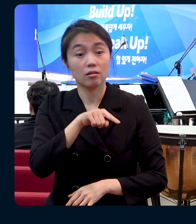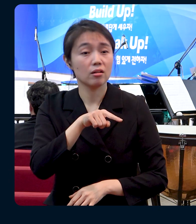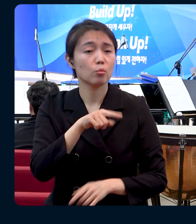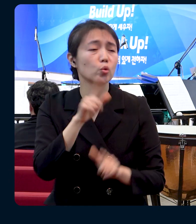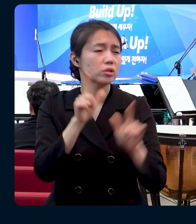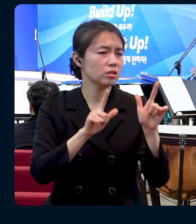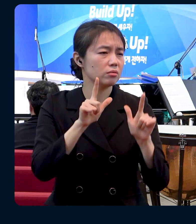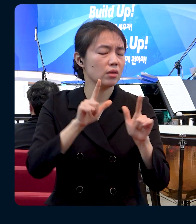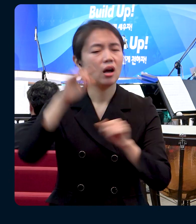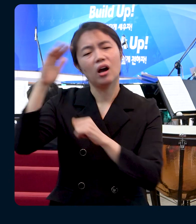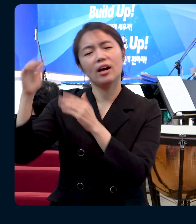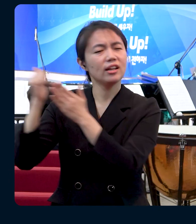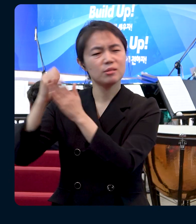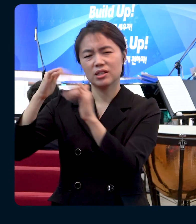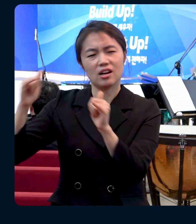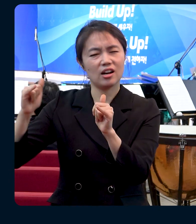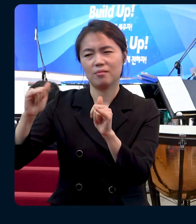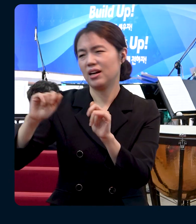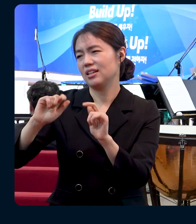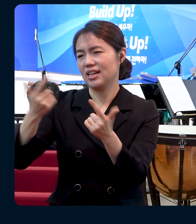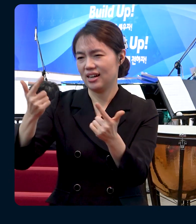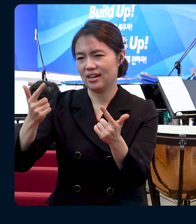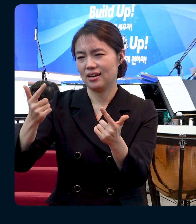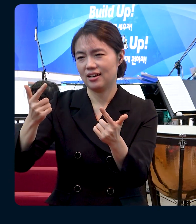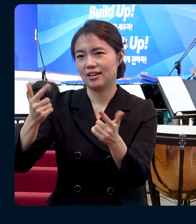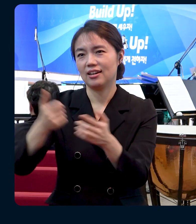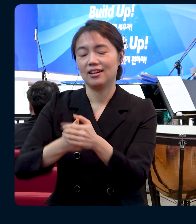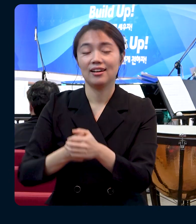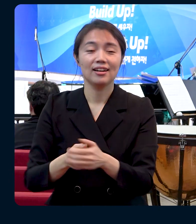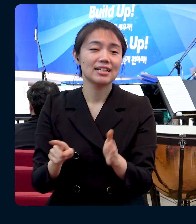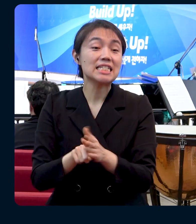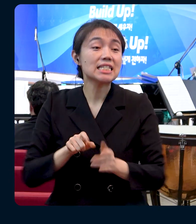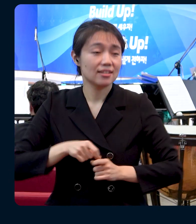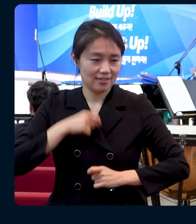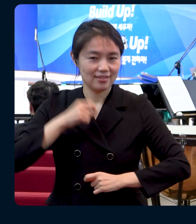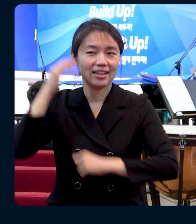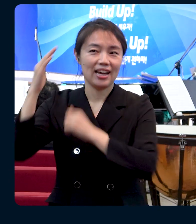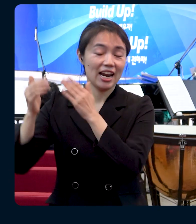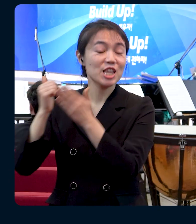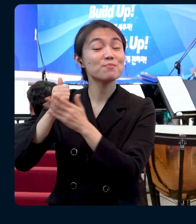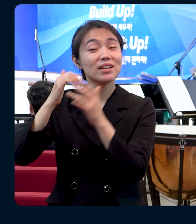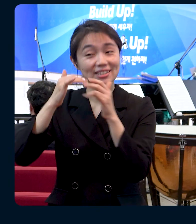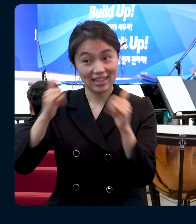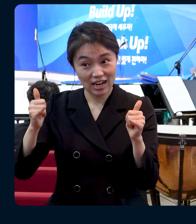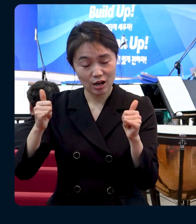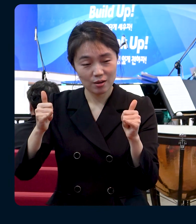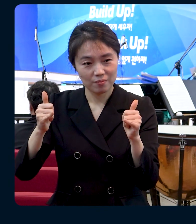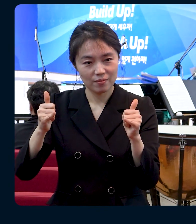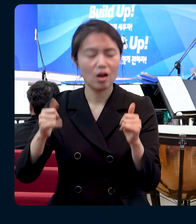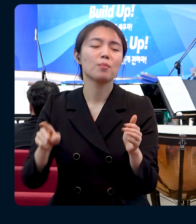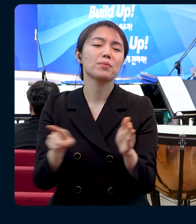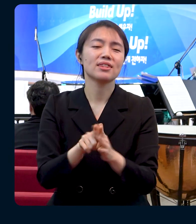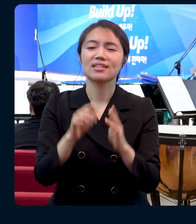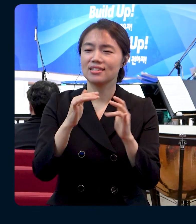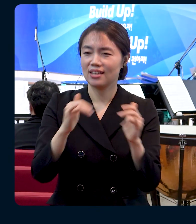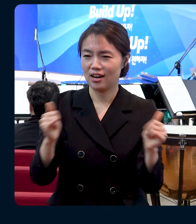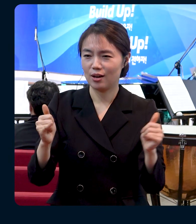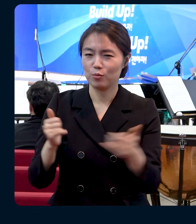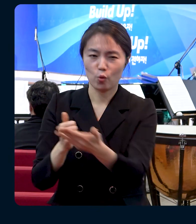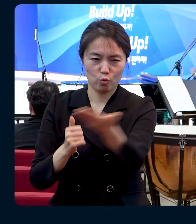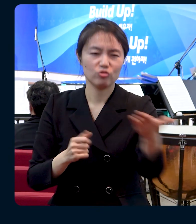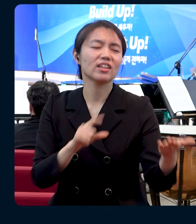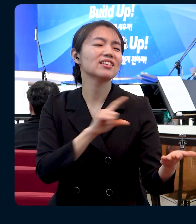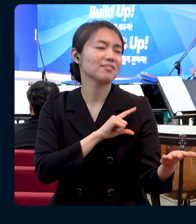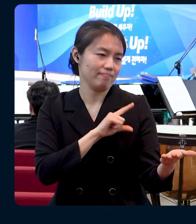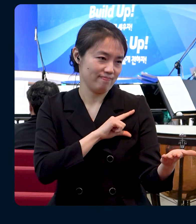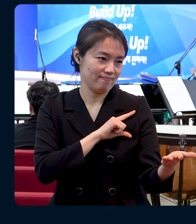원망하고 그건 하나님의 사람이 아니에요. 신실한 하나님의 사람. 그게 신앙인의